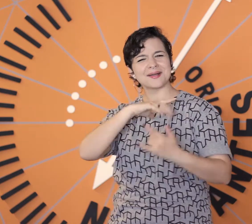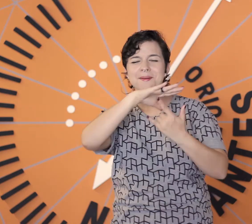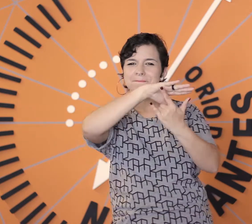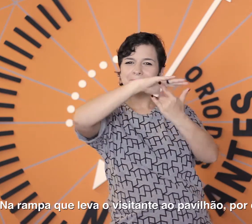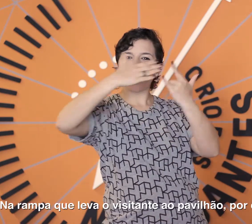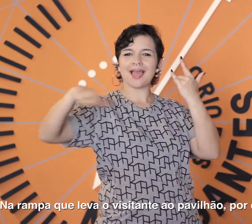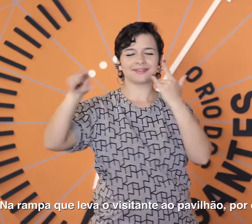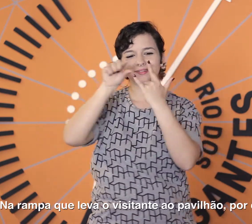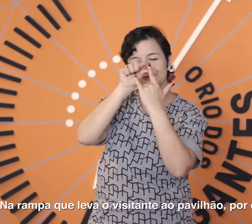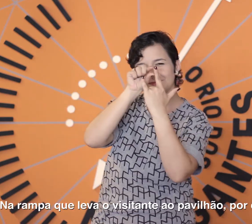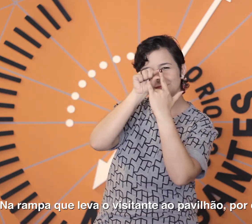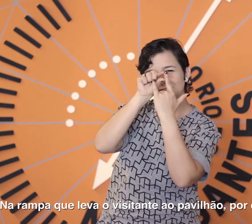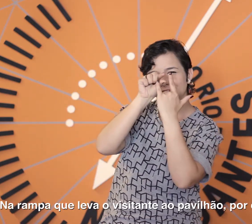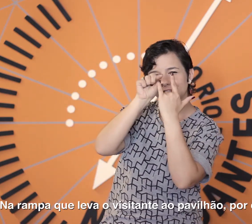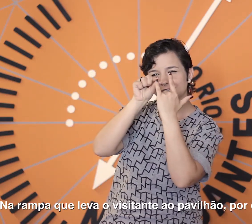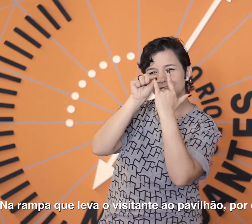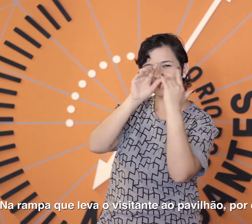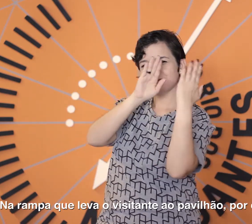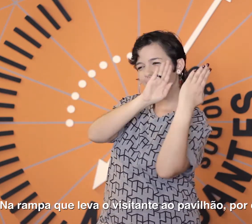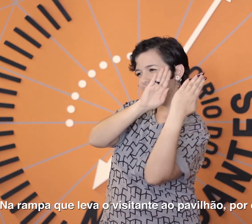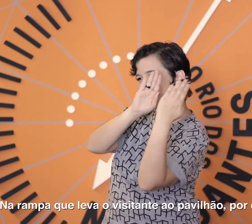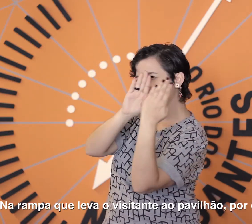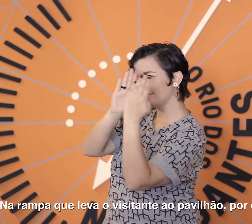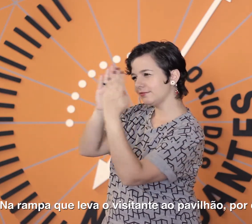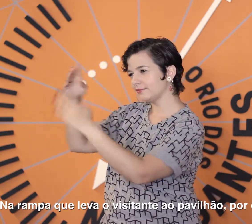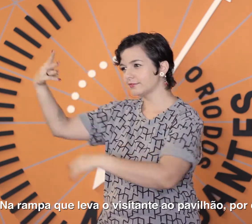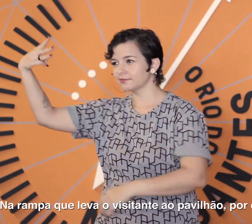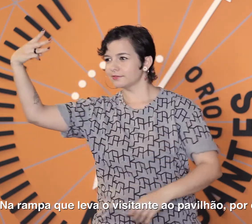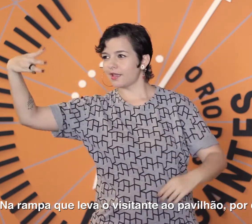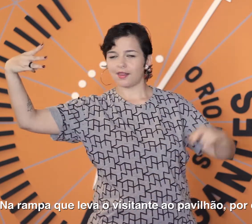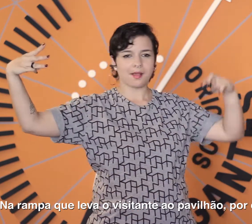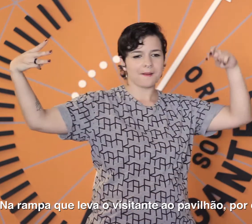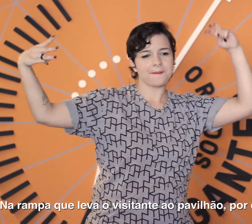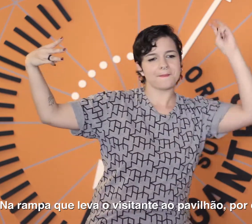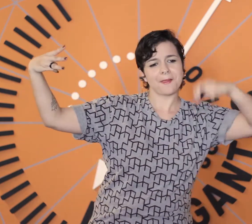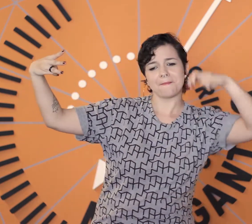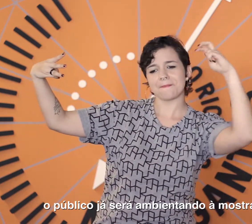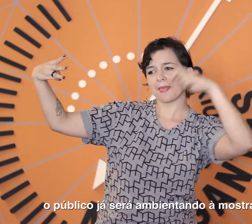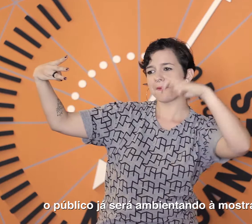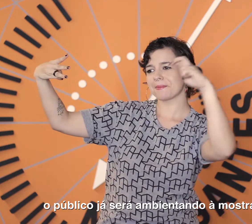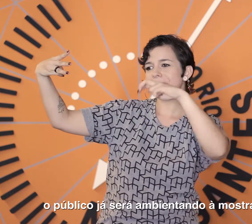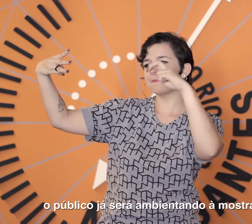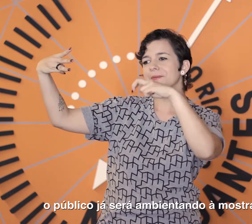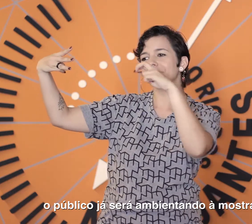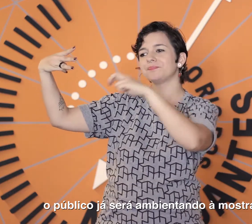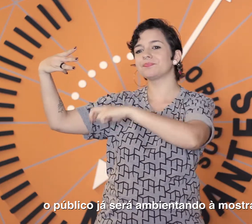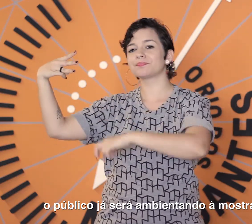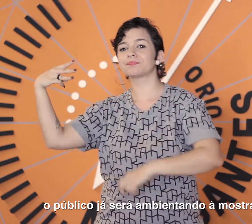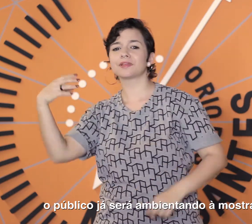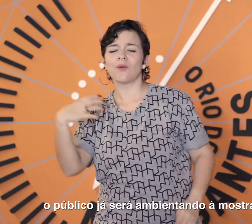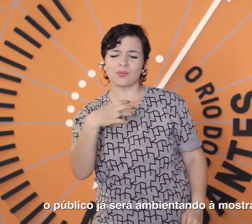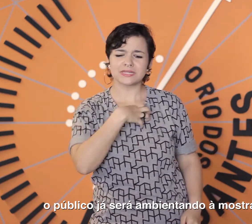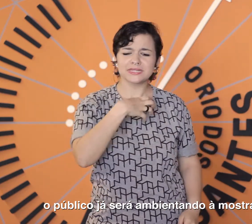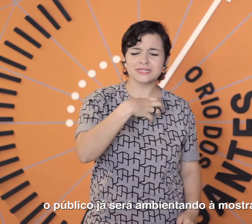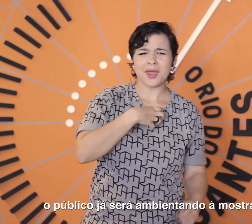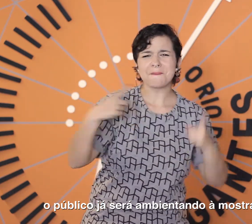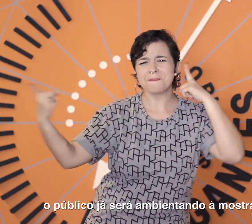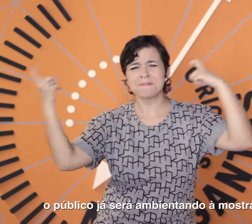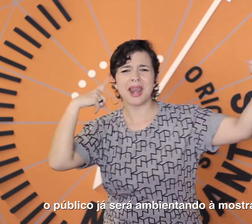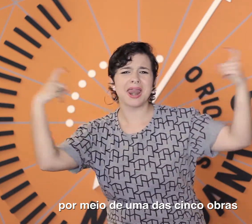Na rampa que leva o visitante ao pavilhão, por exemplo, o público já será ambientado à mostra por